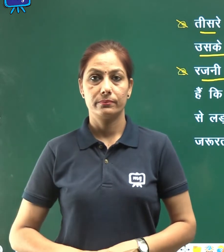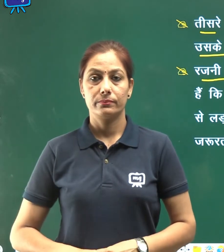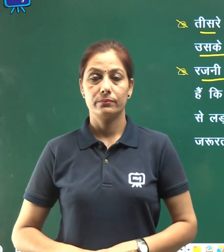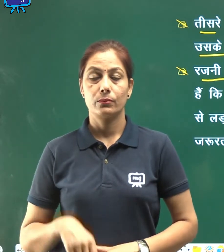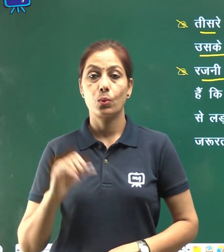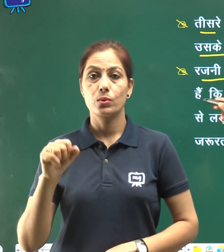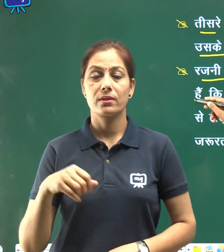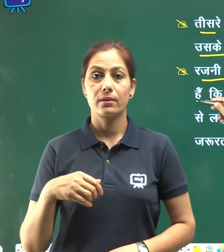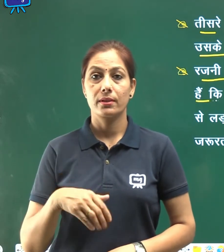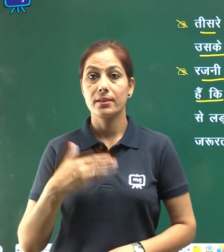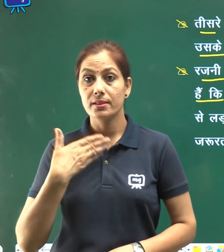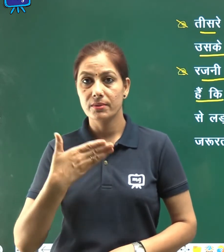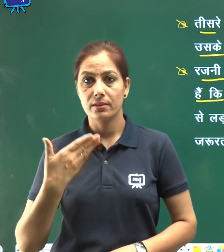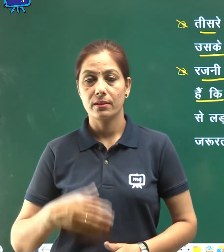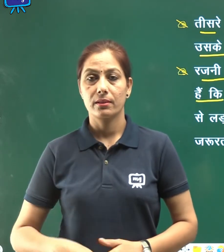उसे समझाते हैं कि